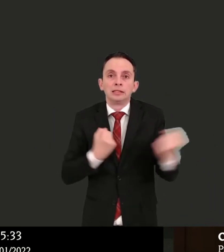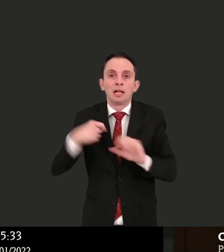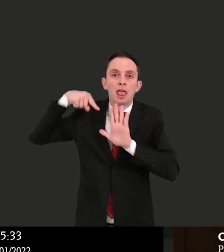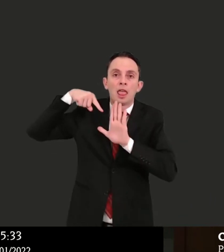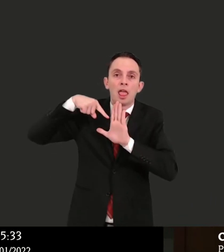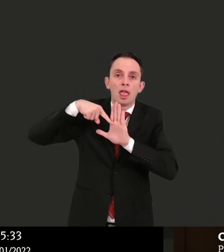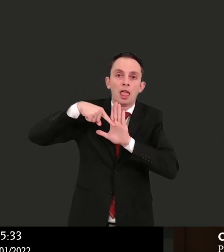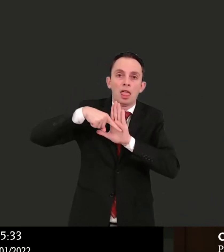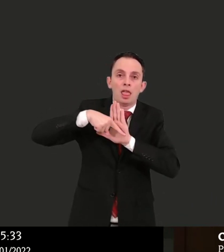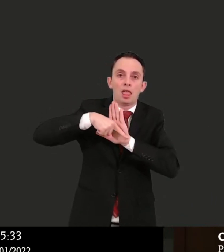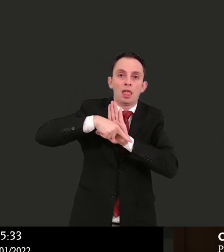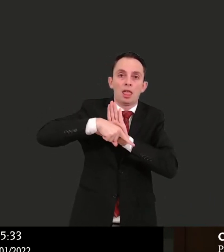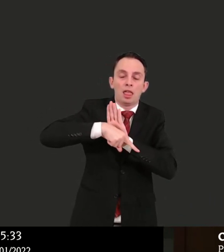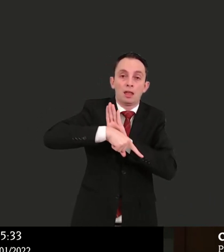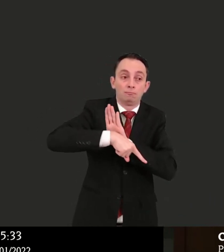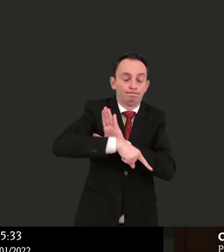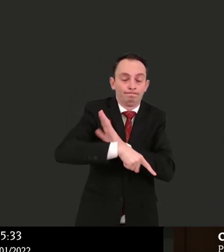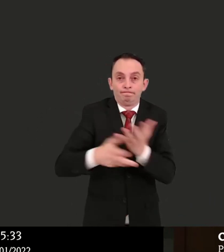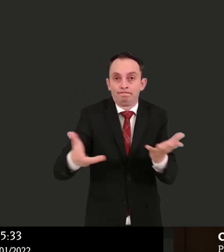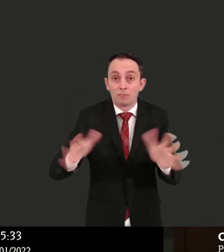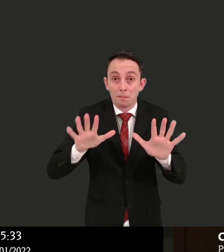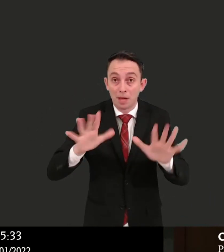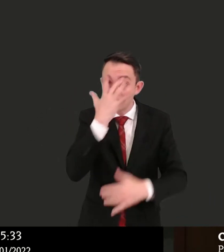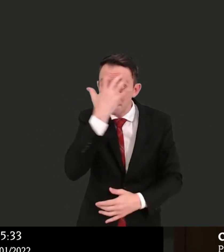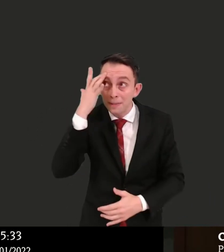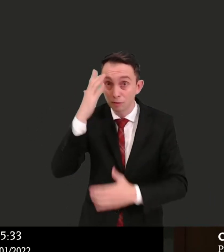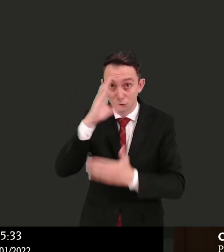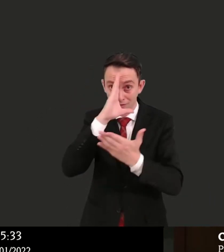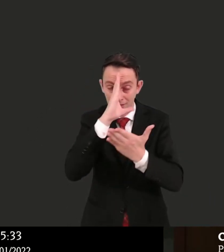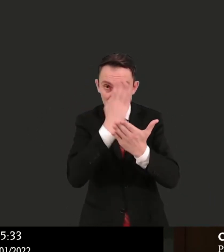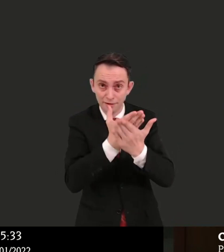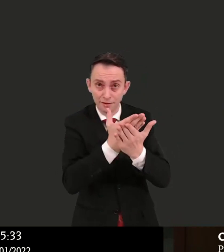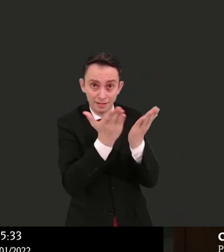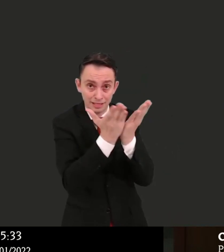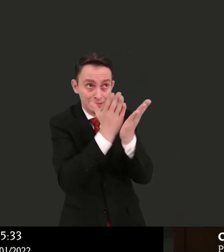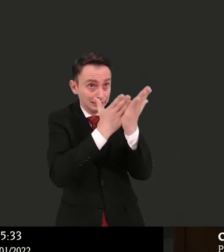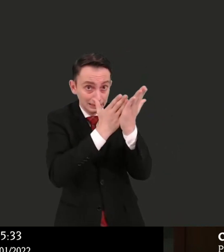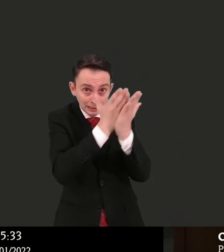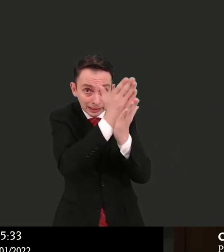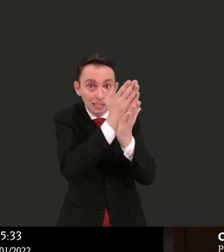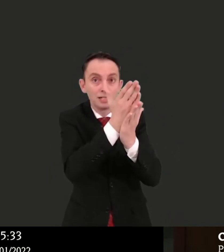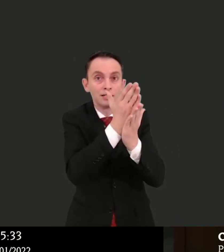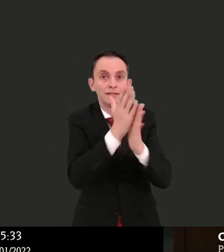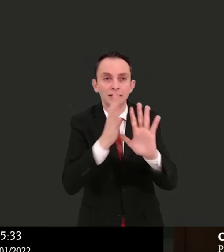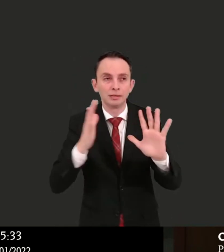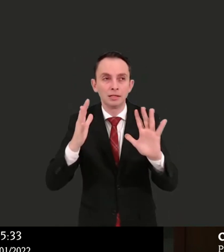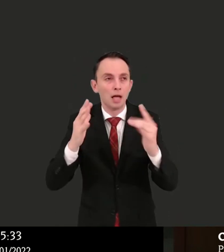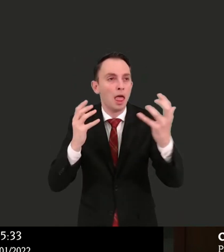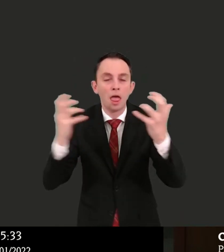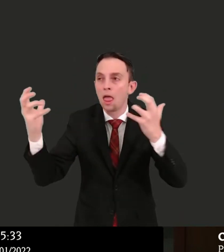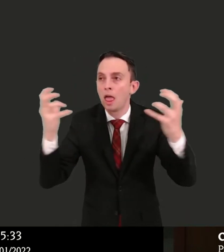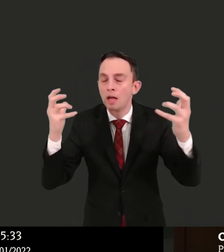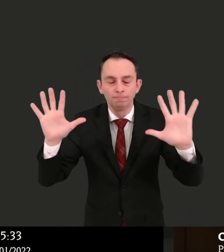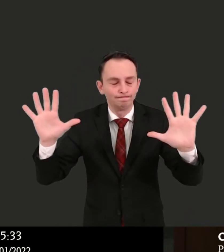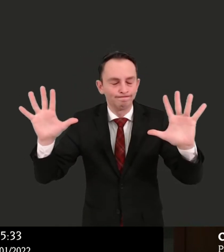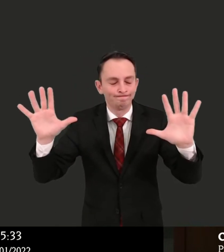que o Evangelho da Graça, que é uma riqueza, um poder maravilhoso, ele vai promover em